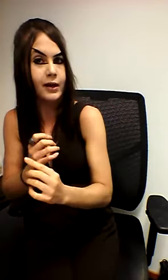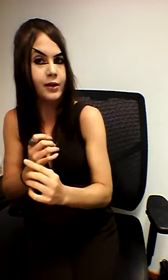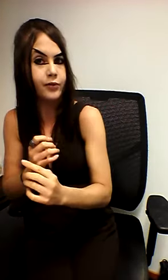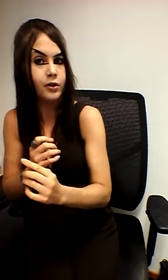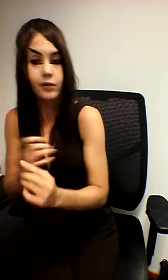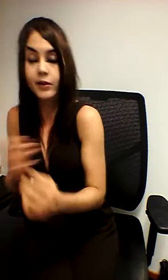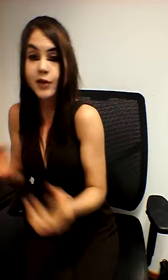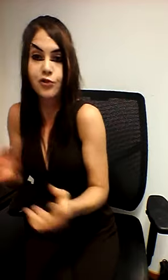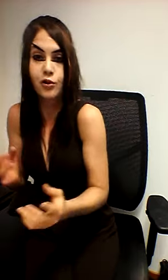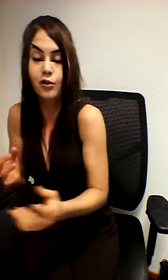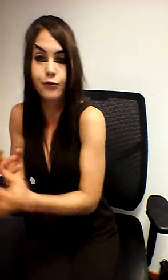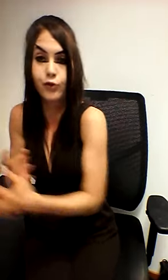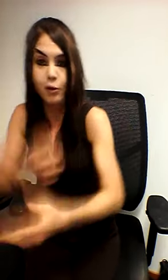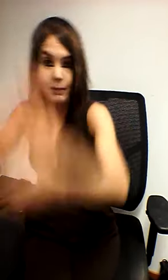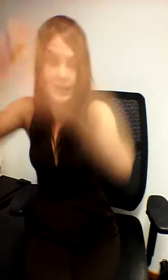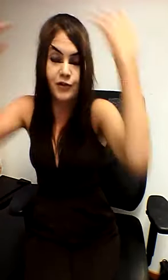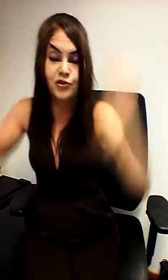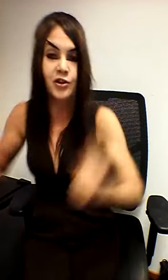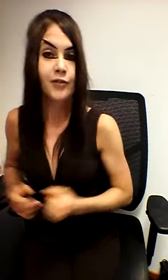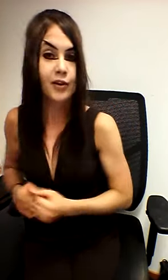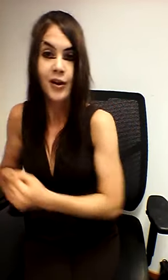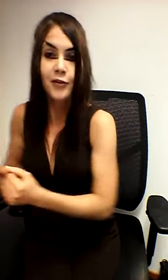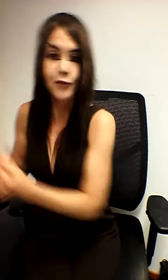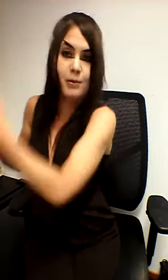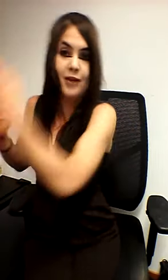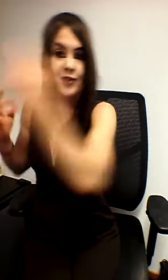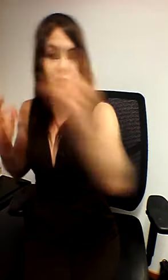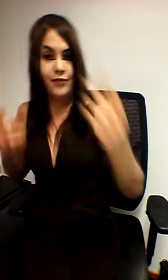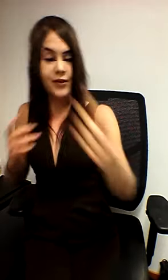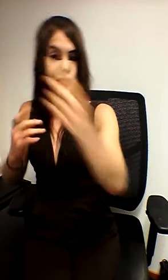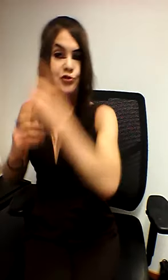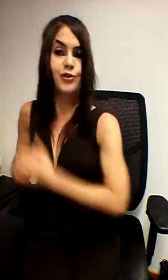lijf, niet zorgen voor opeens dan de verbranding van vetzuren